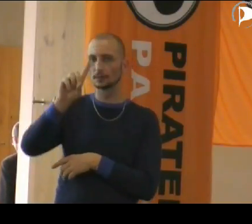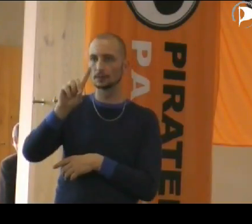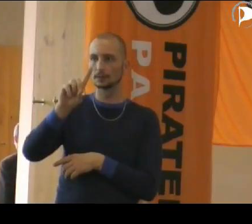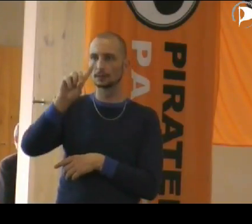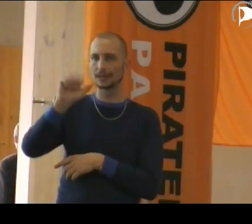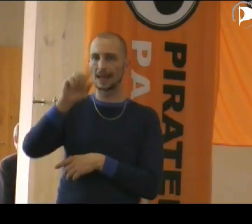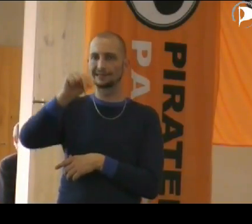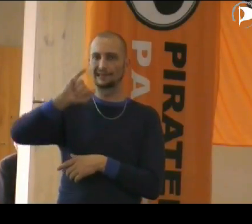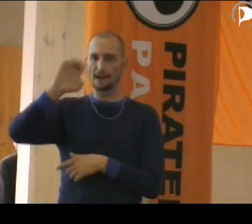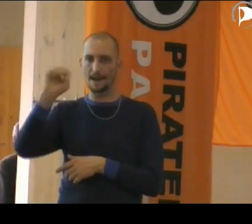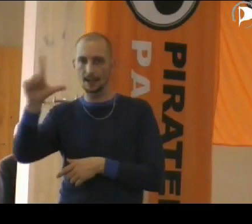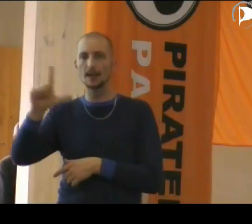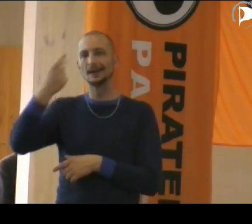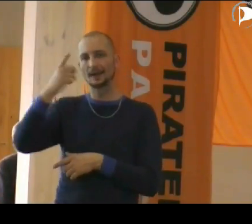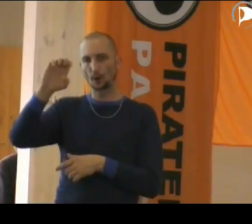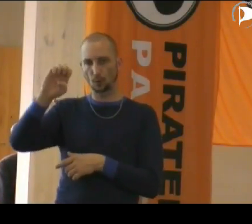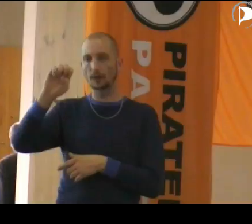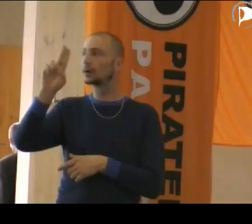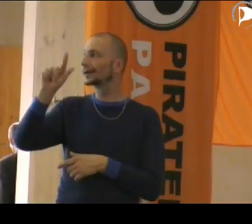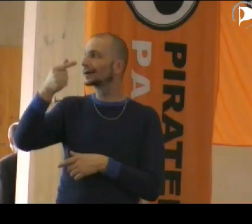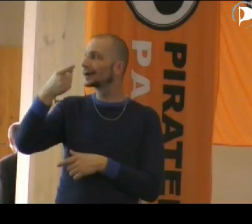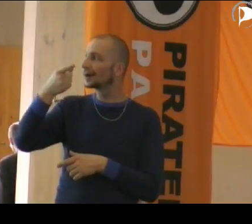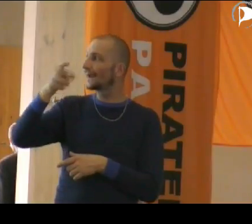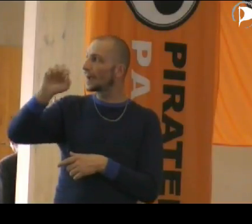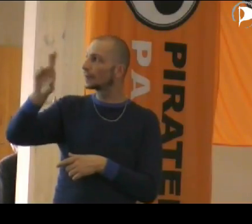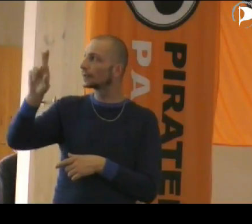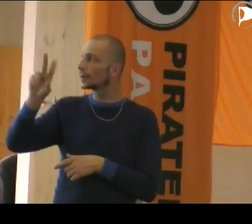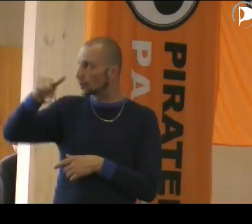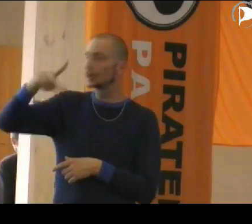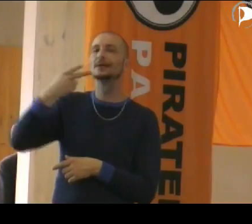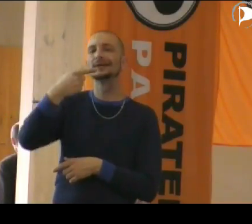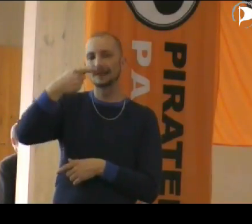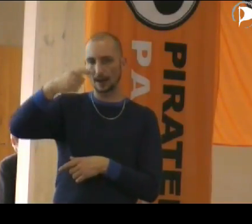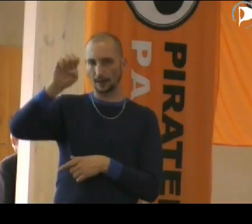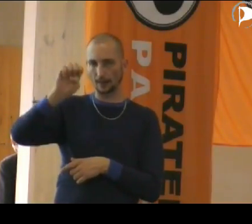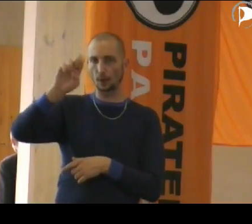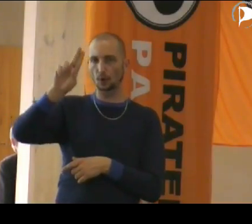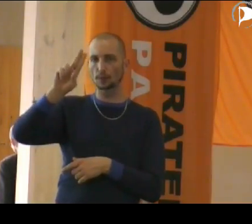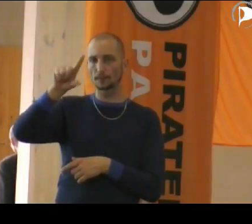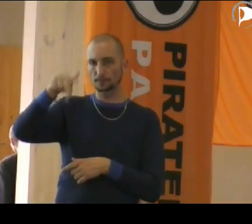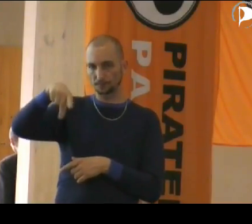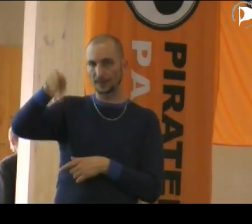da zwei ist gut beraten sollte dieser spielraum